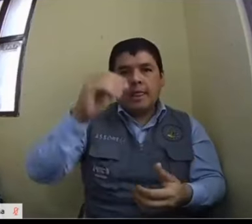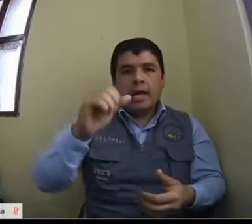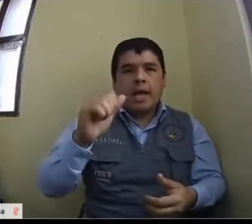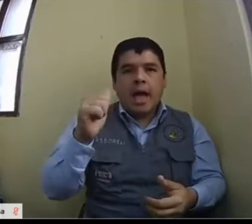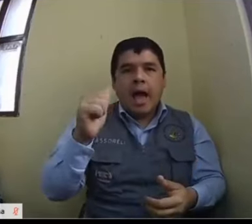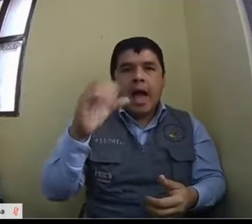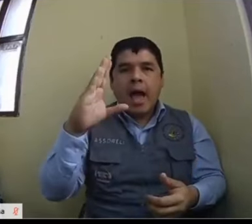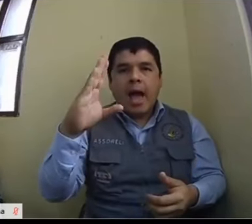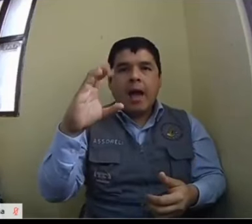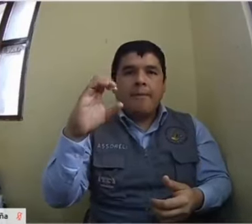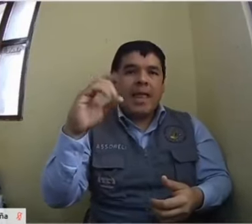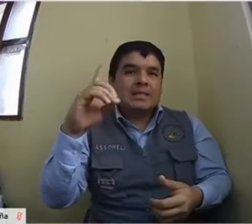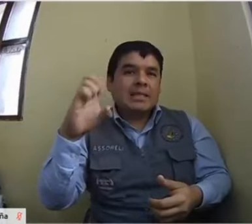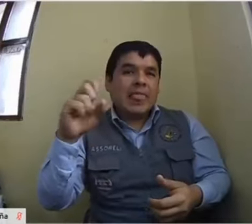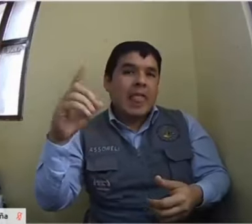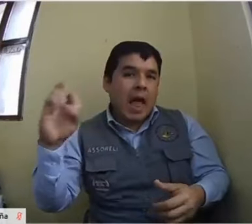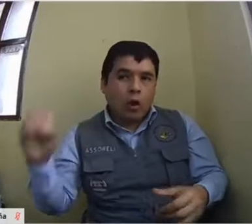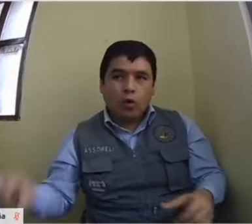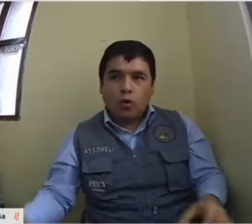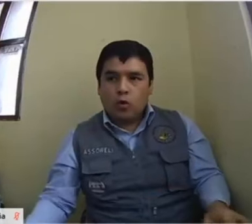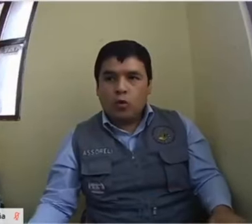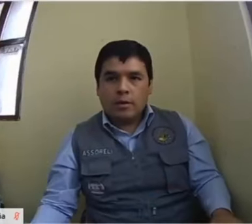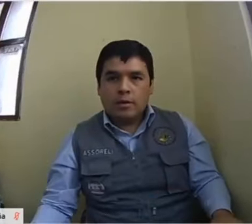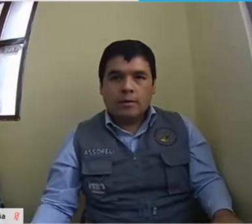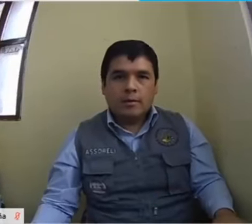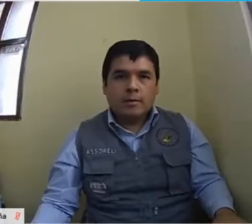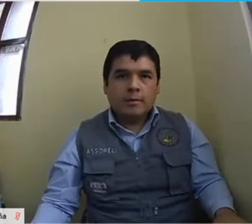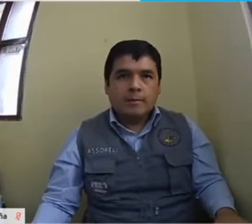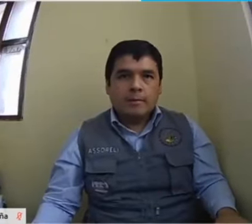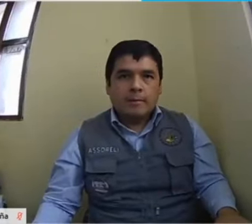Ahora vamos a aprender el abecedario.